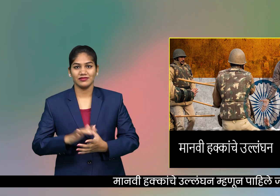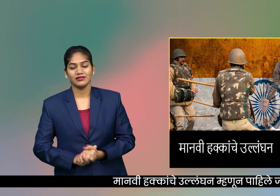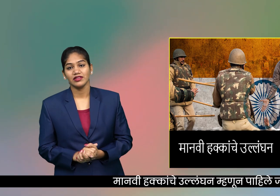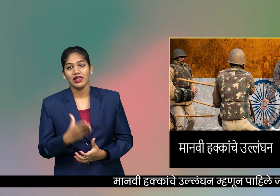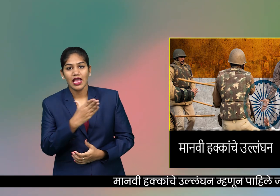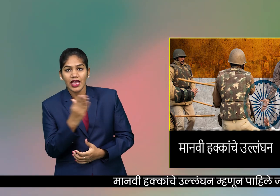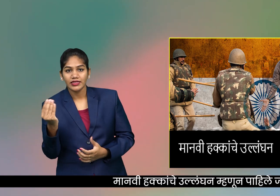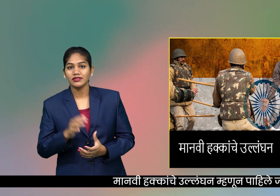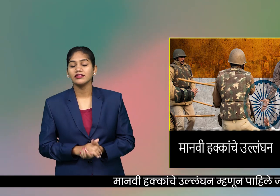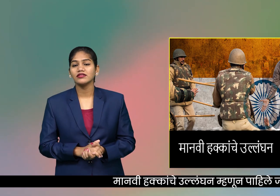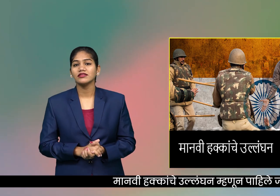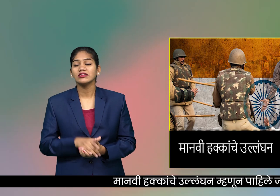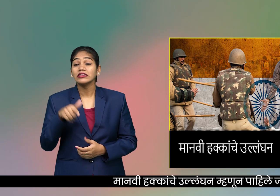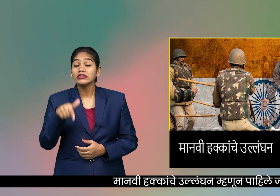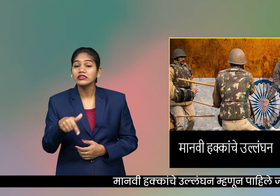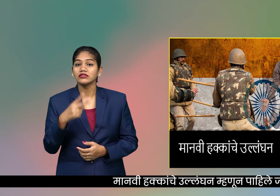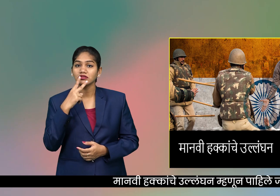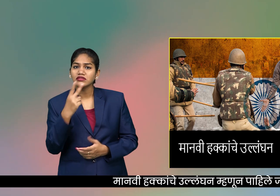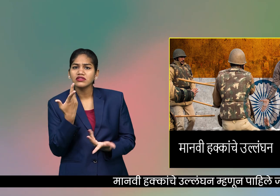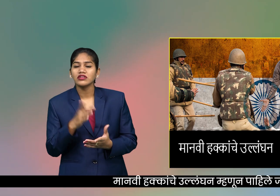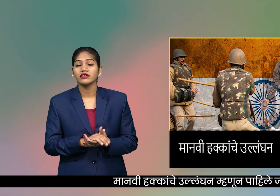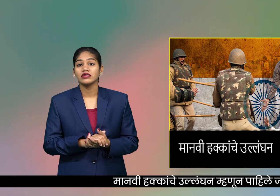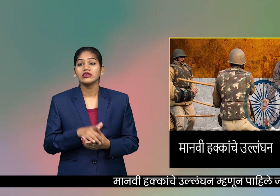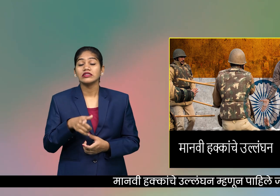मानवी हक्कांचे उल्लंघन म्हणून पाहिले जाते.